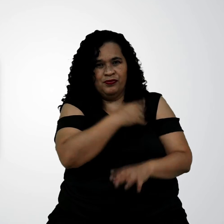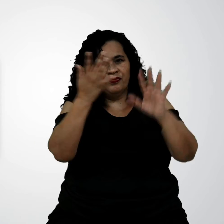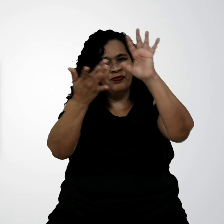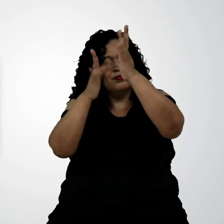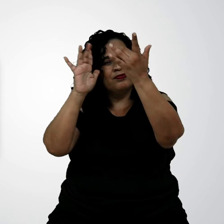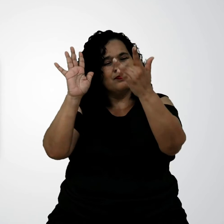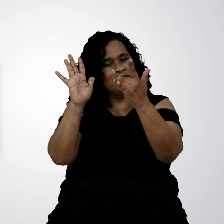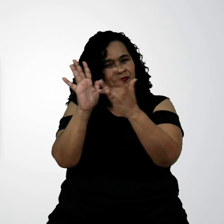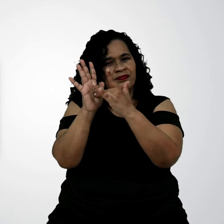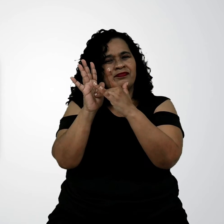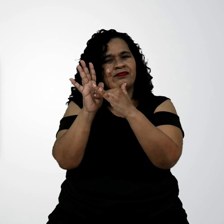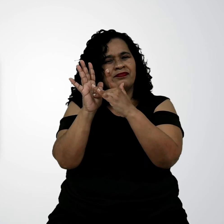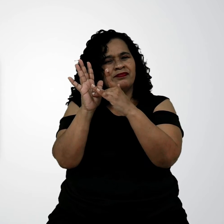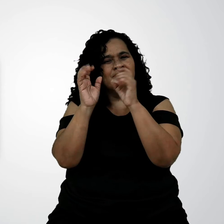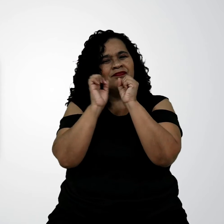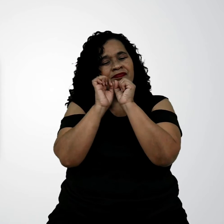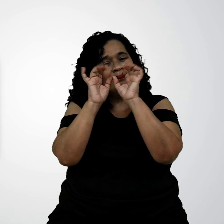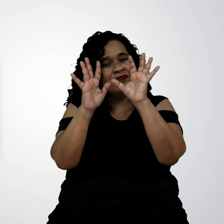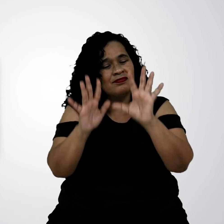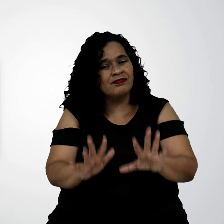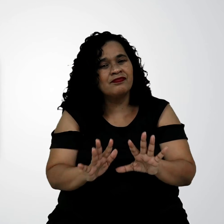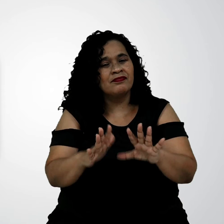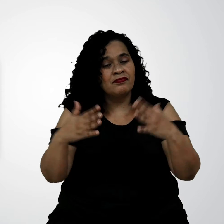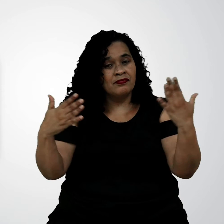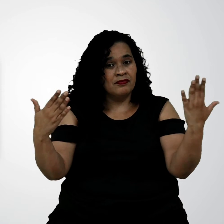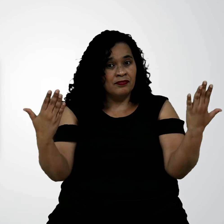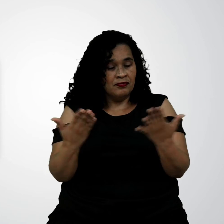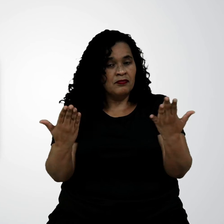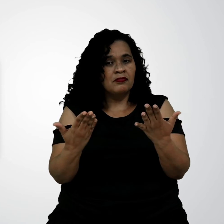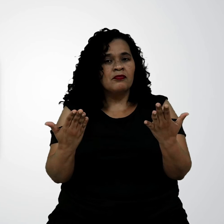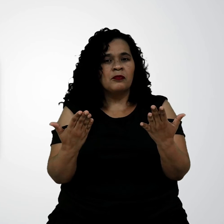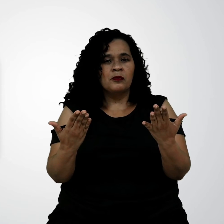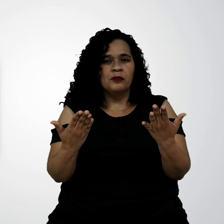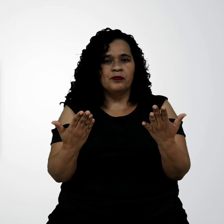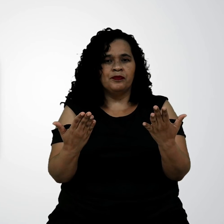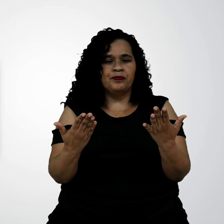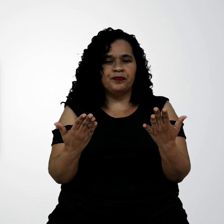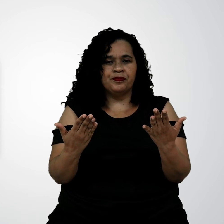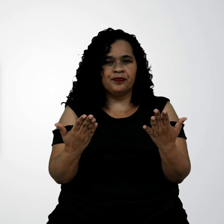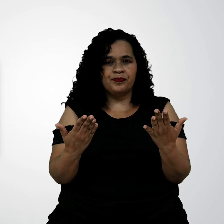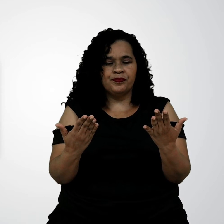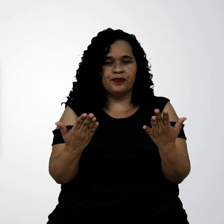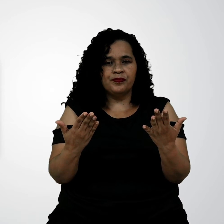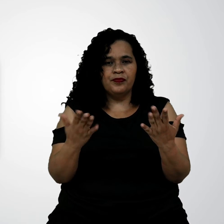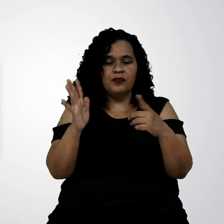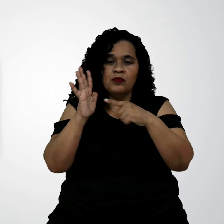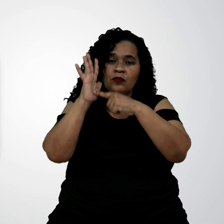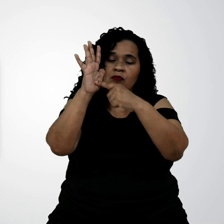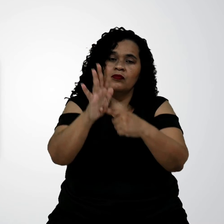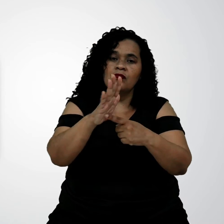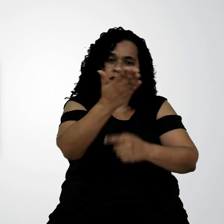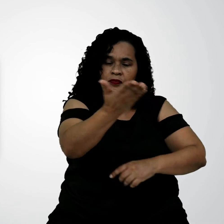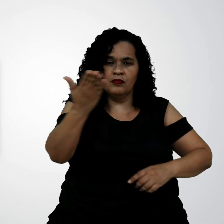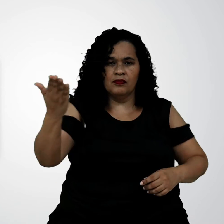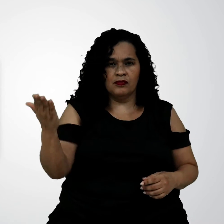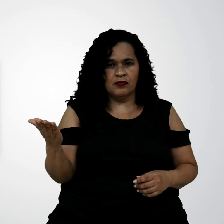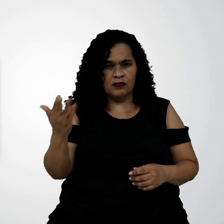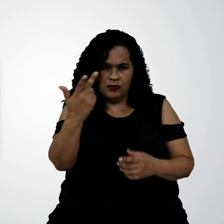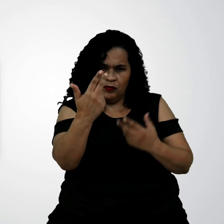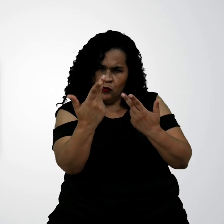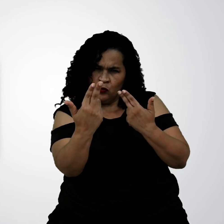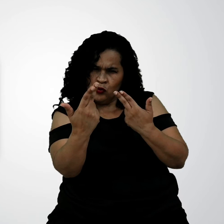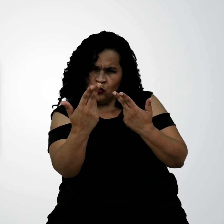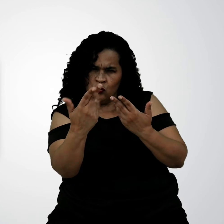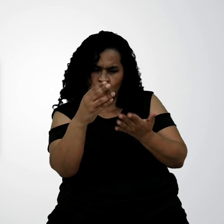abundante. E eu quero então exemplificar essa vida abundante como se fosse um copo com água. E eu te